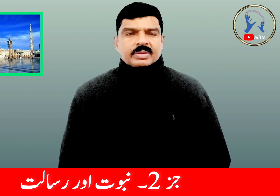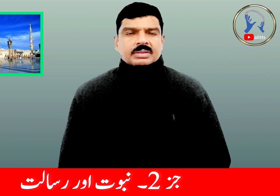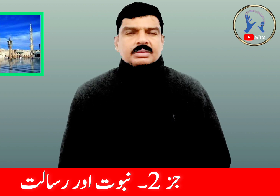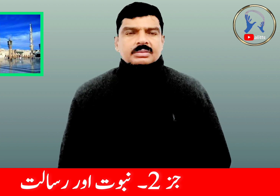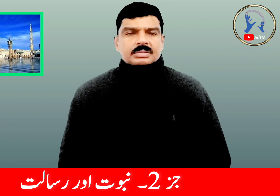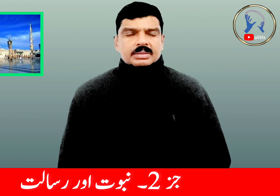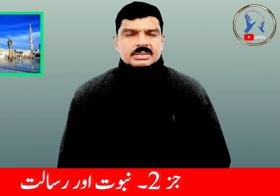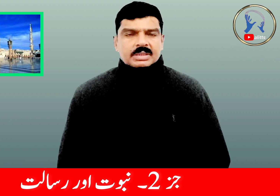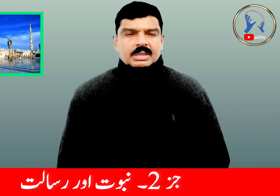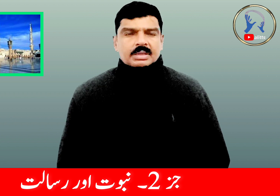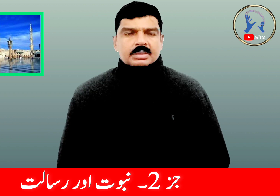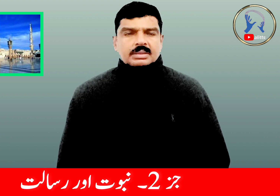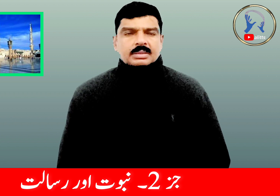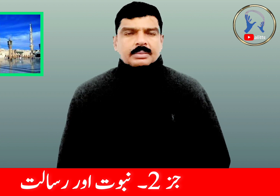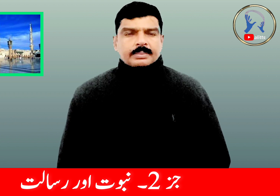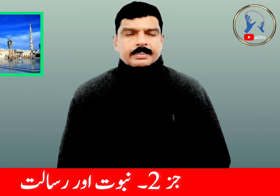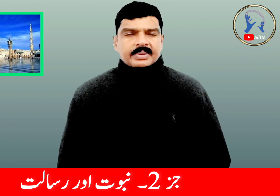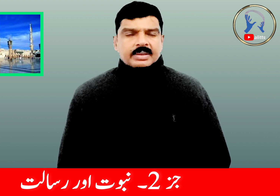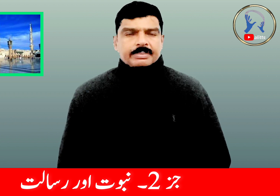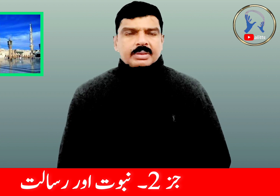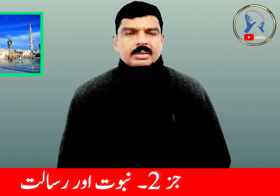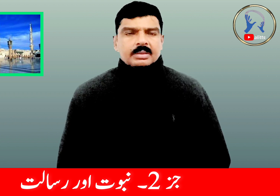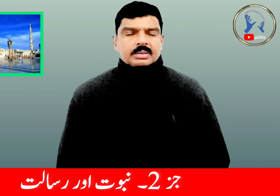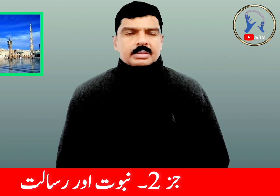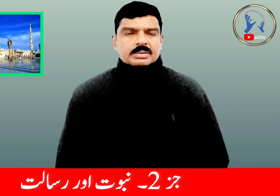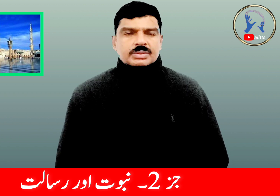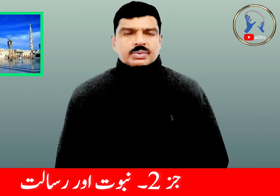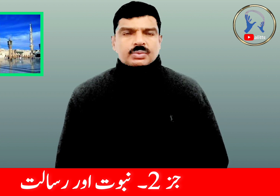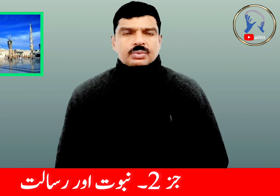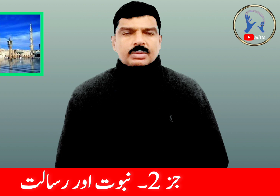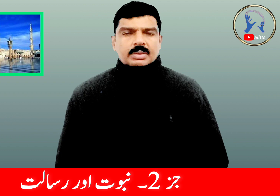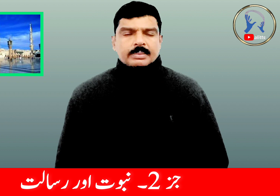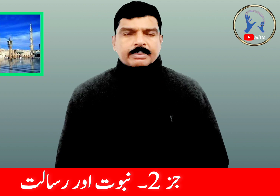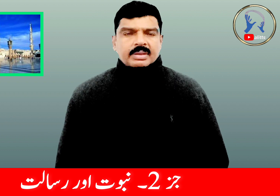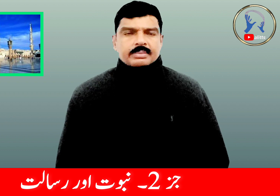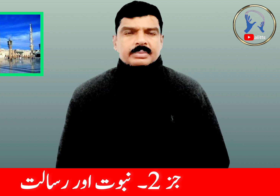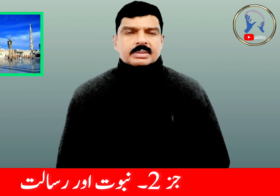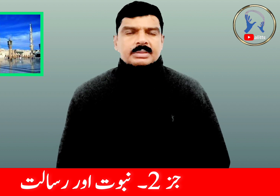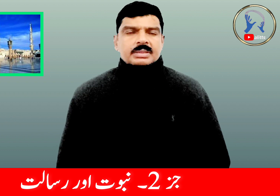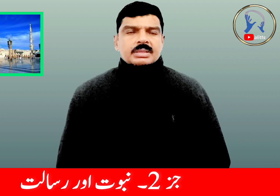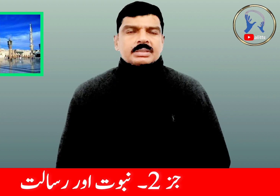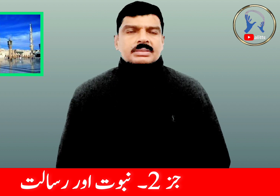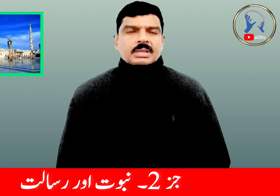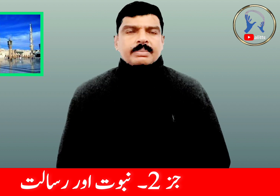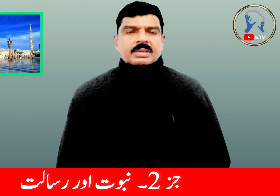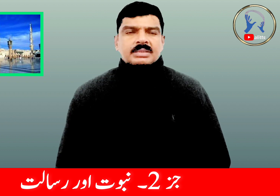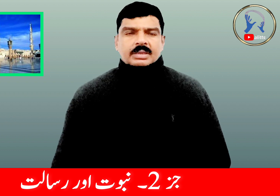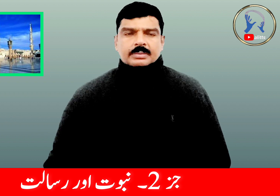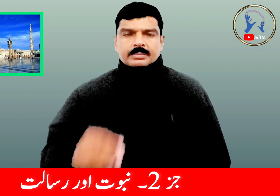نبوت، رسالت، نبی، رسول، پیغمبر، سب کا سائن